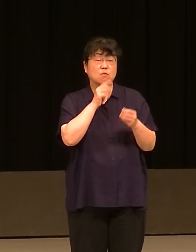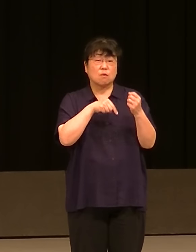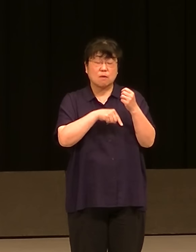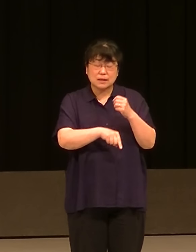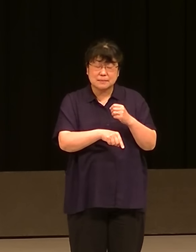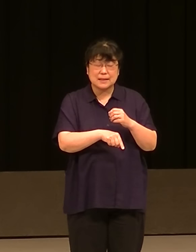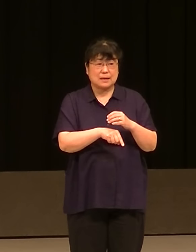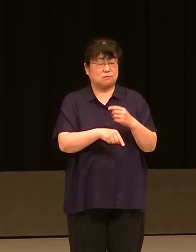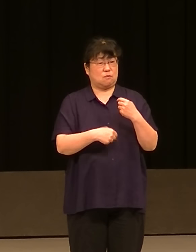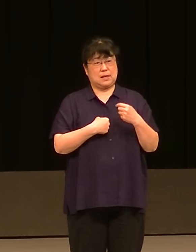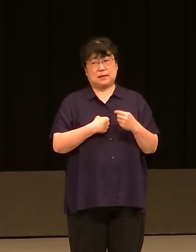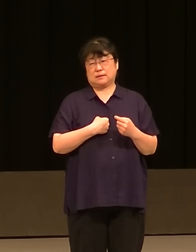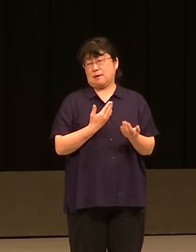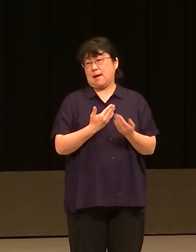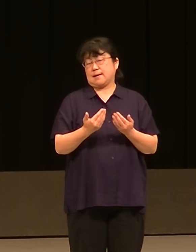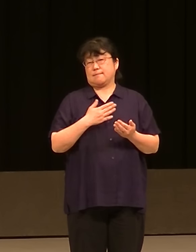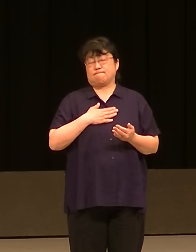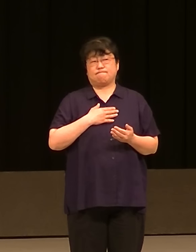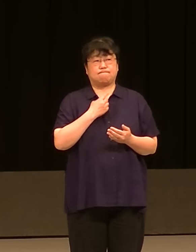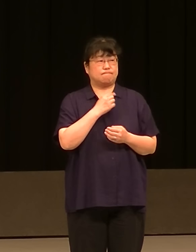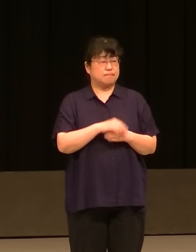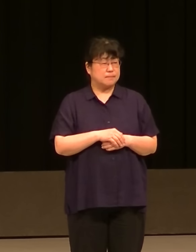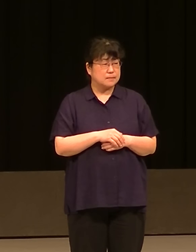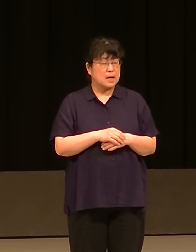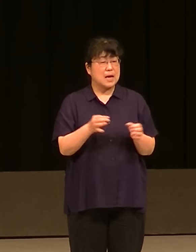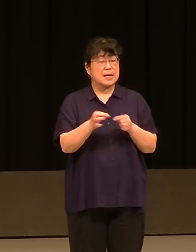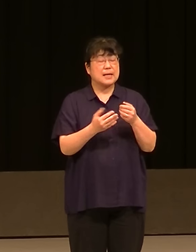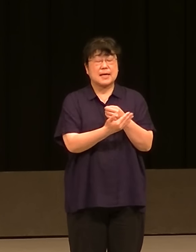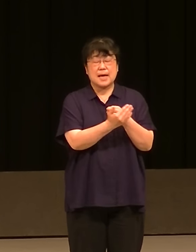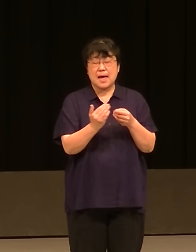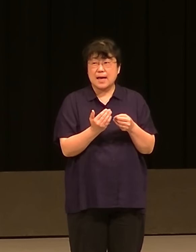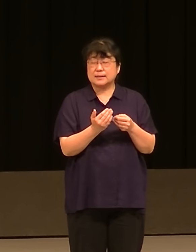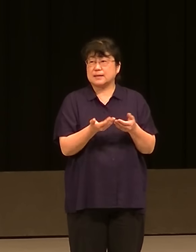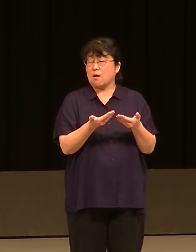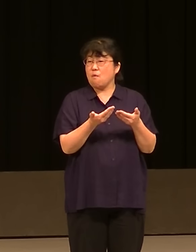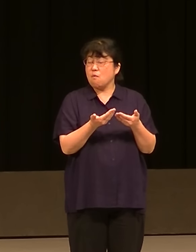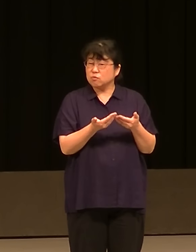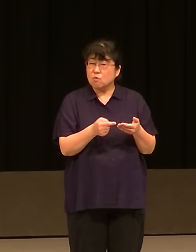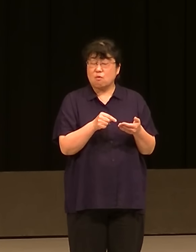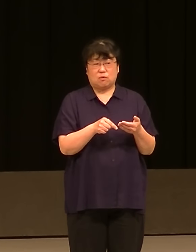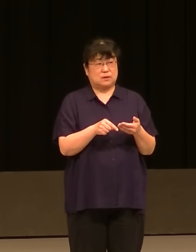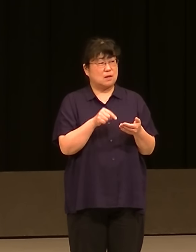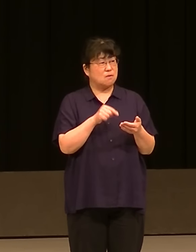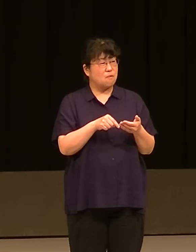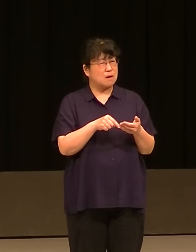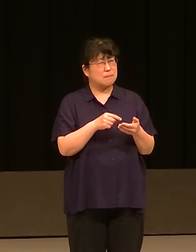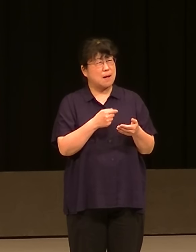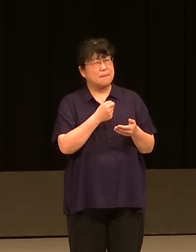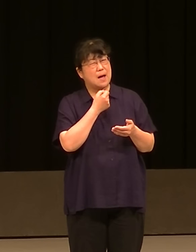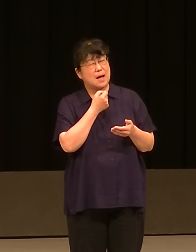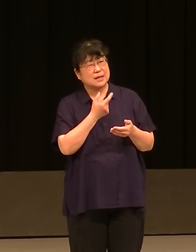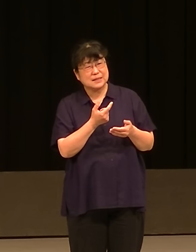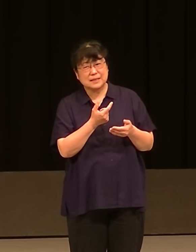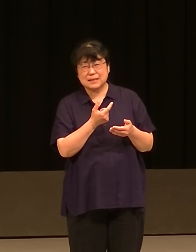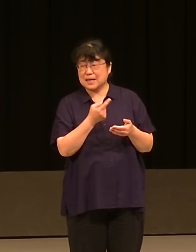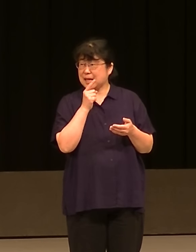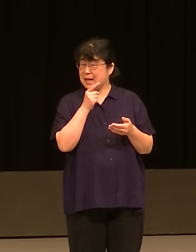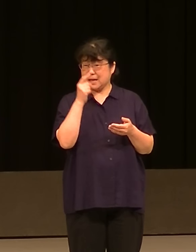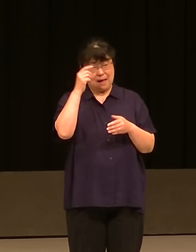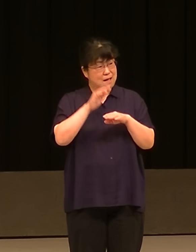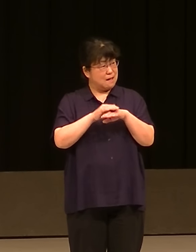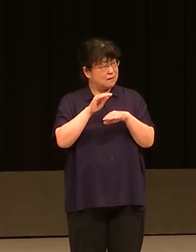に私は確信をいたします。経済安全保障というのも非常に嫌な、このニュアンスで盛んに使われ